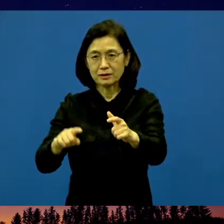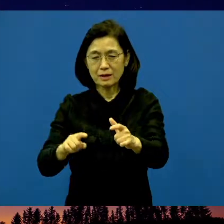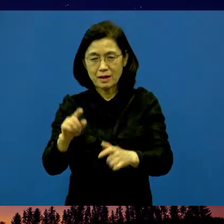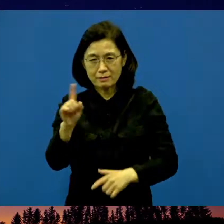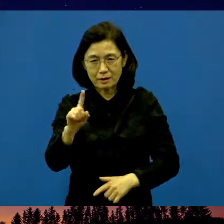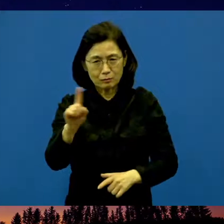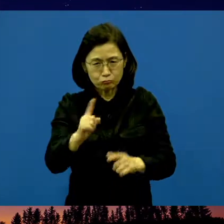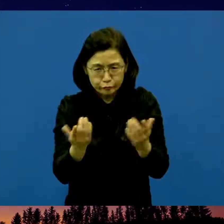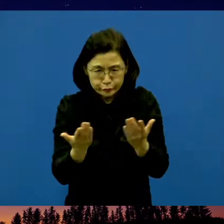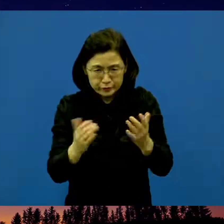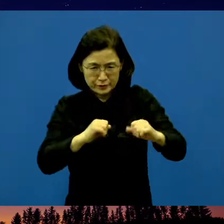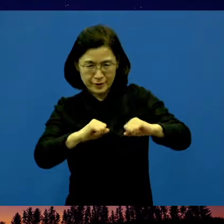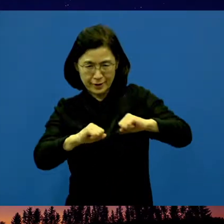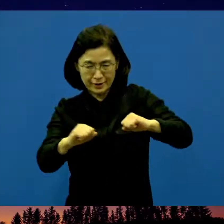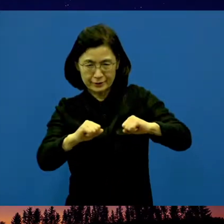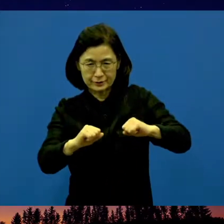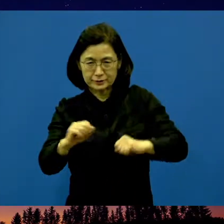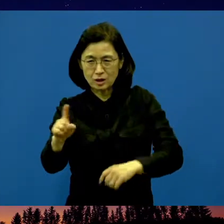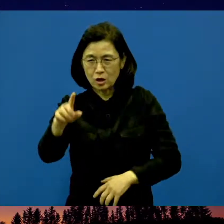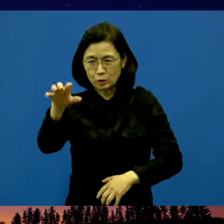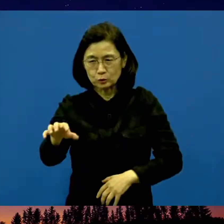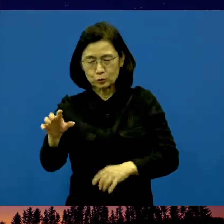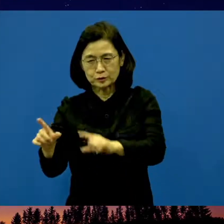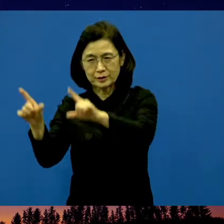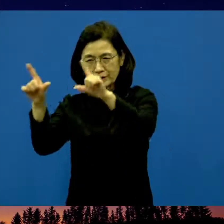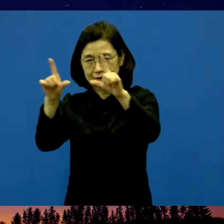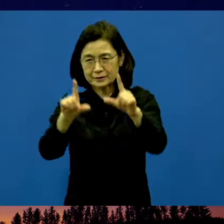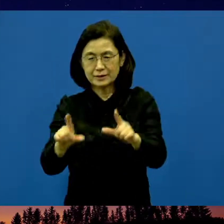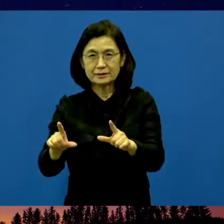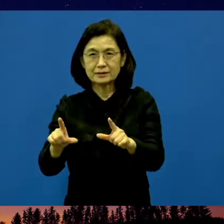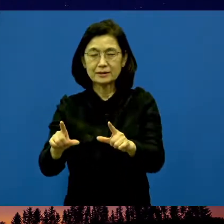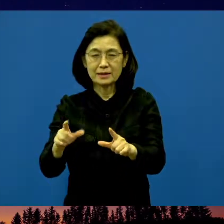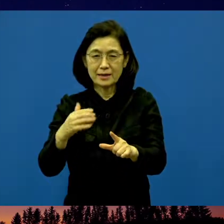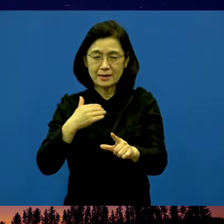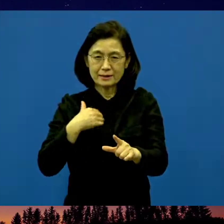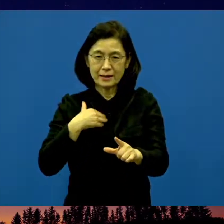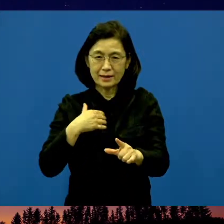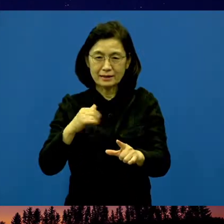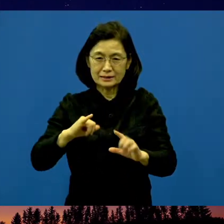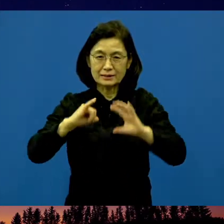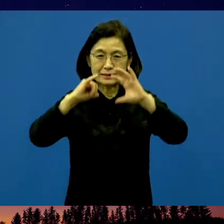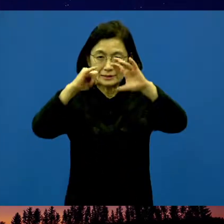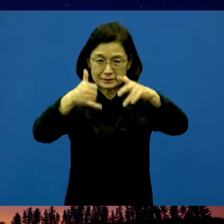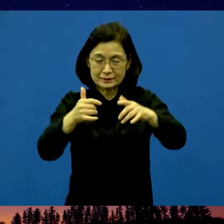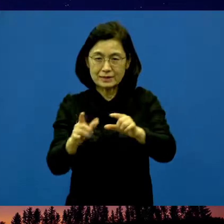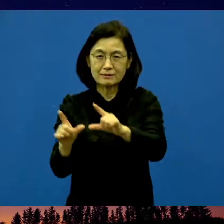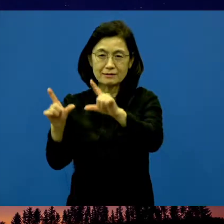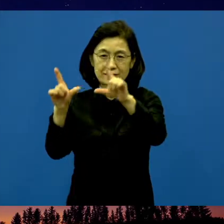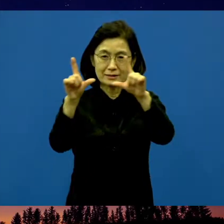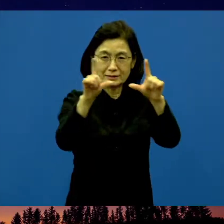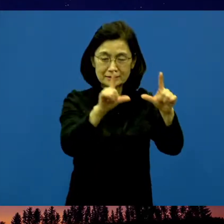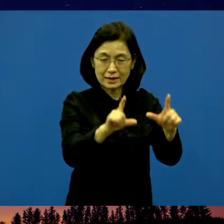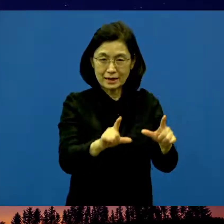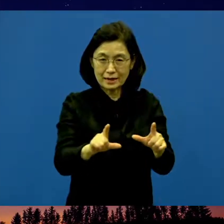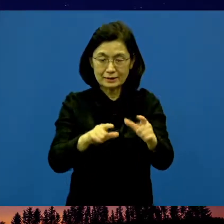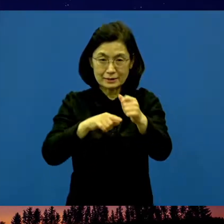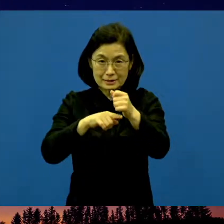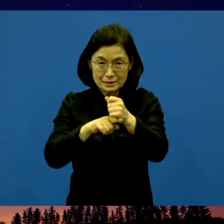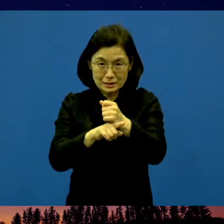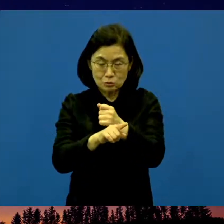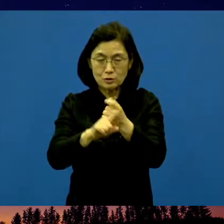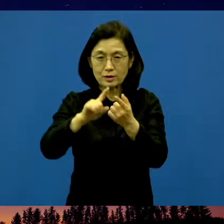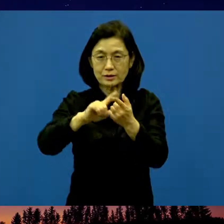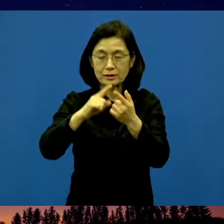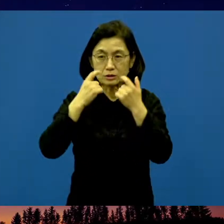될지 어디로 가야 될지 내가 왜 사는지 이 존재의 이유와 목적과 이런 것들이 분명하지 않아요. 여러분